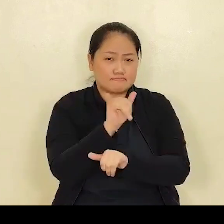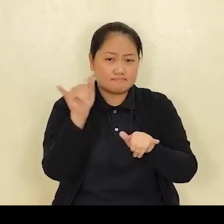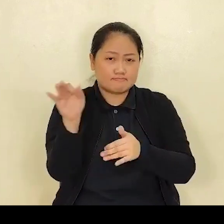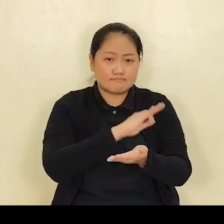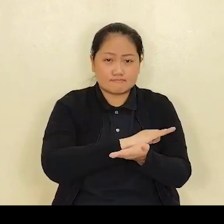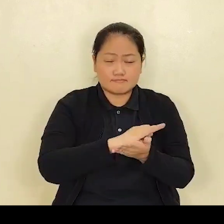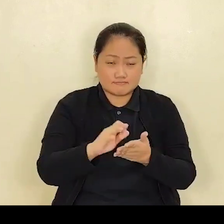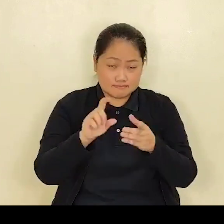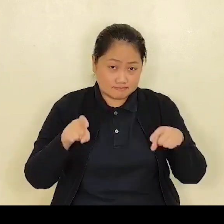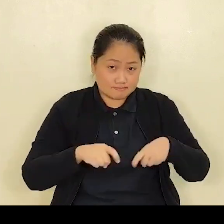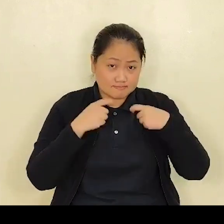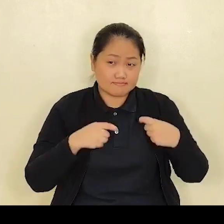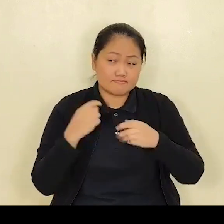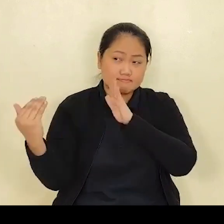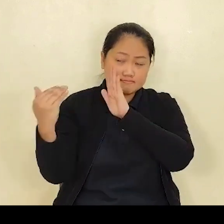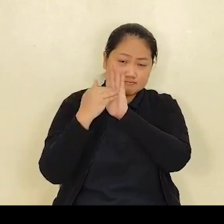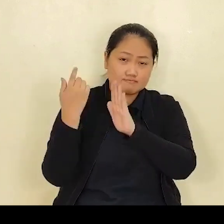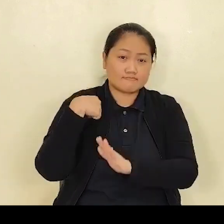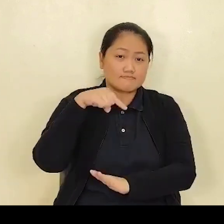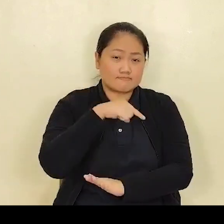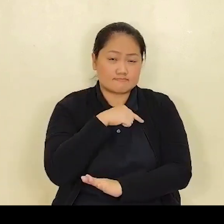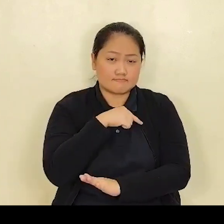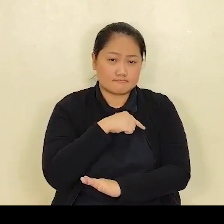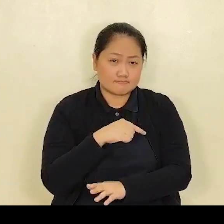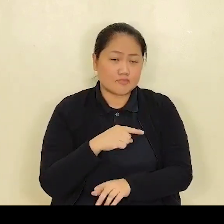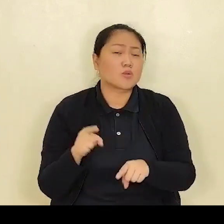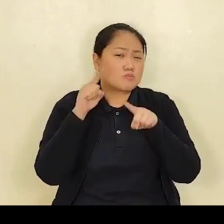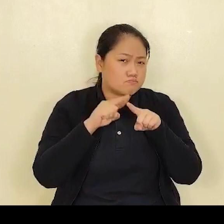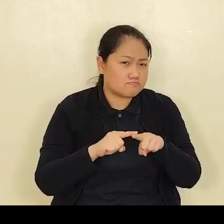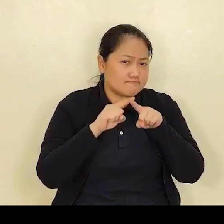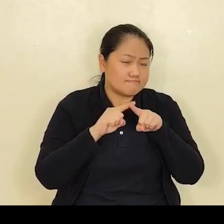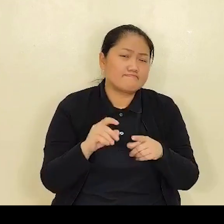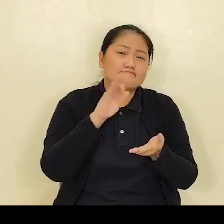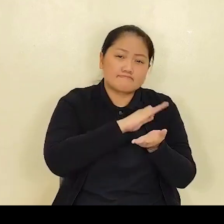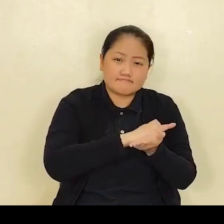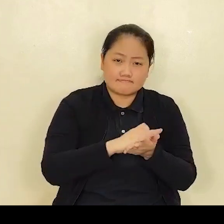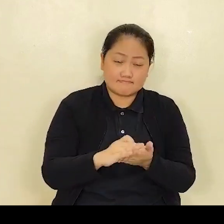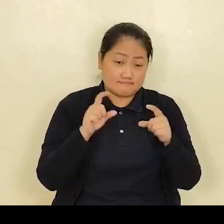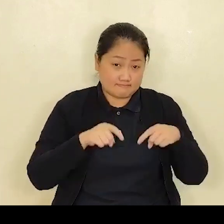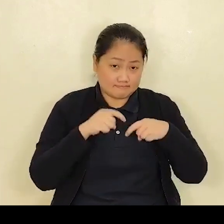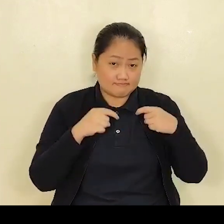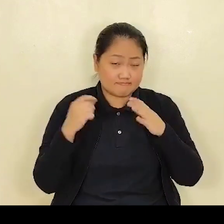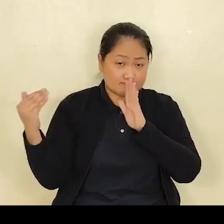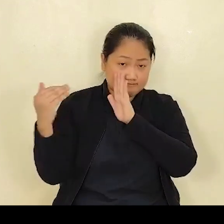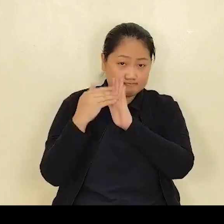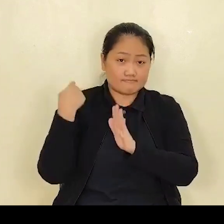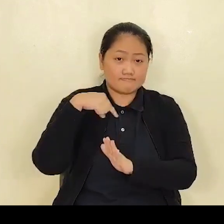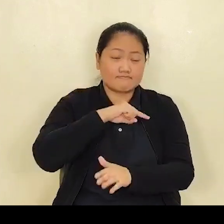nagkakasala sa amin. Dito nakaangkla ang pagpapatawad natin sa nagkasala sa atin.